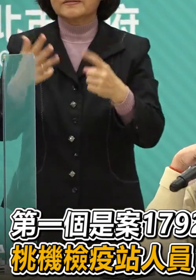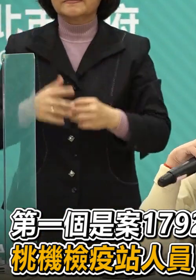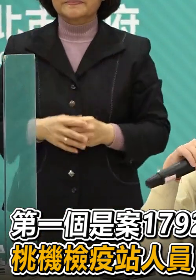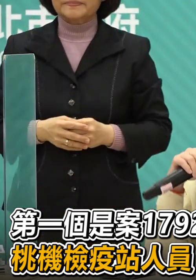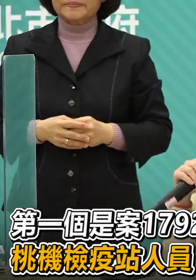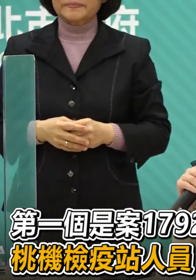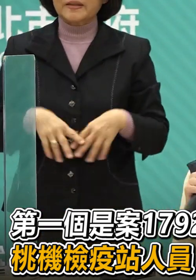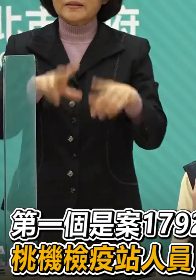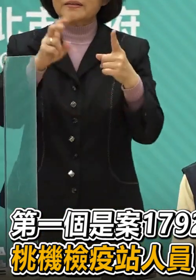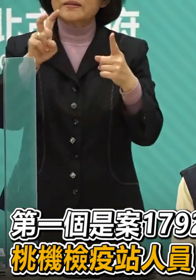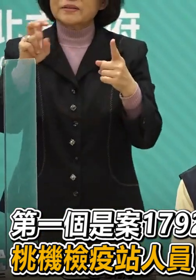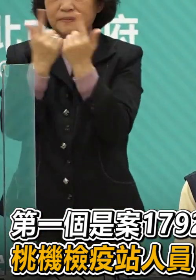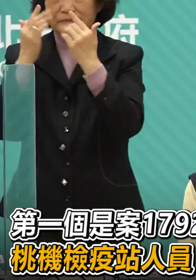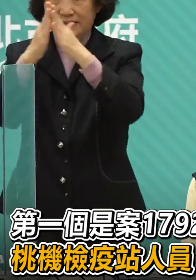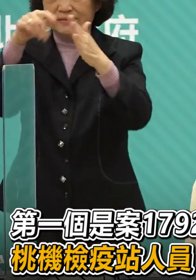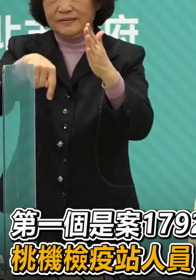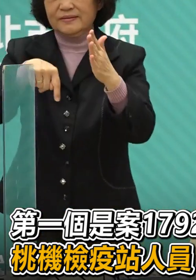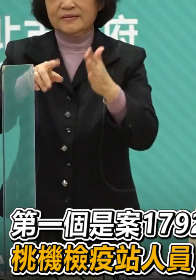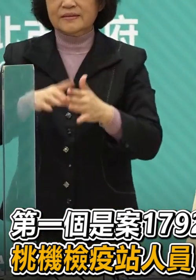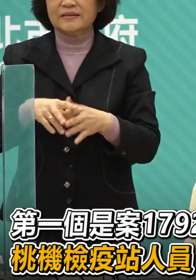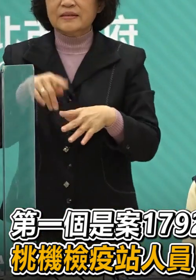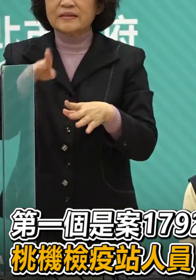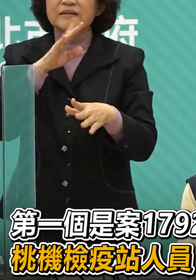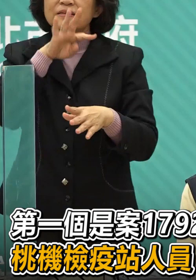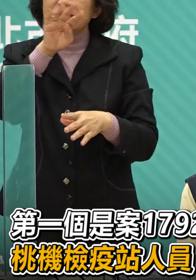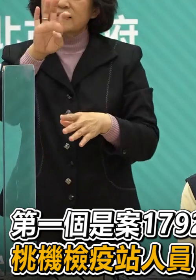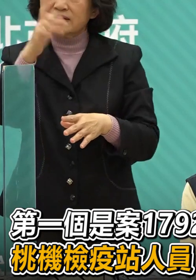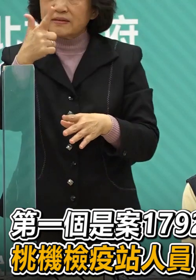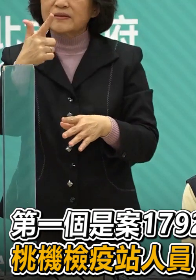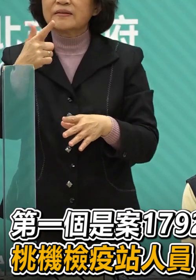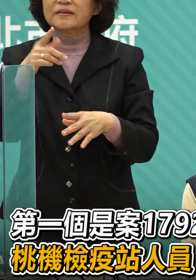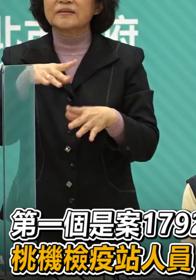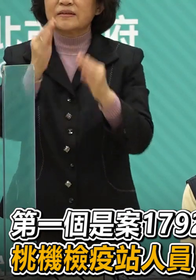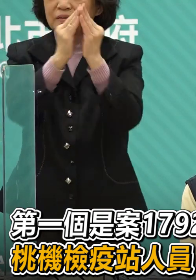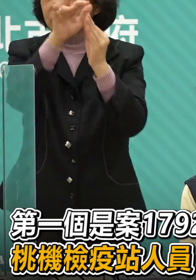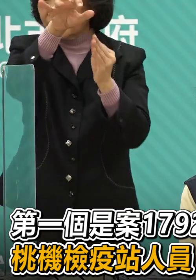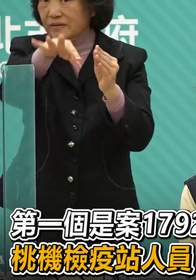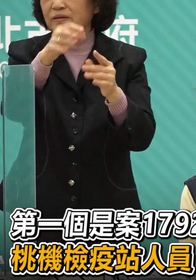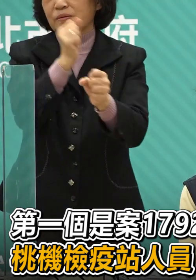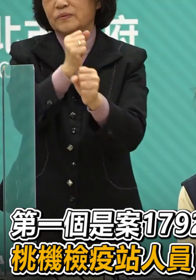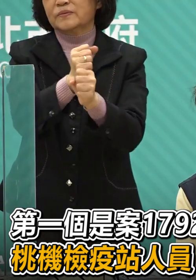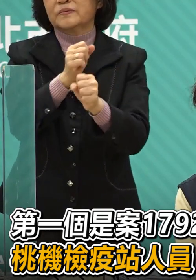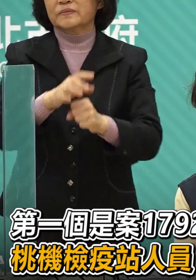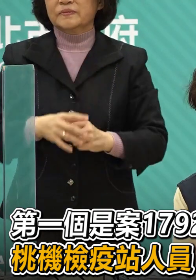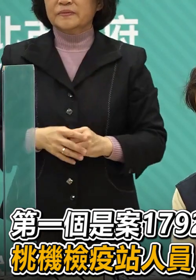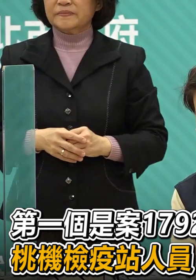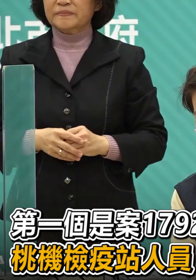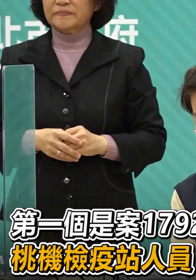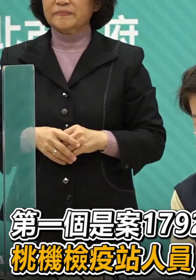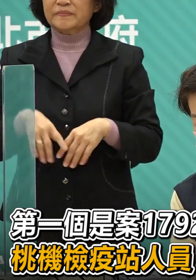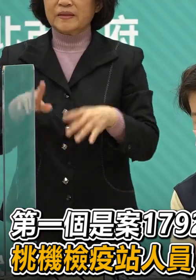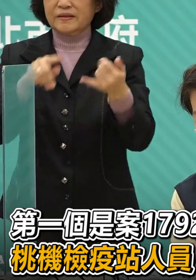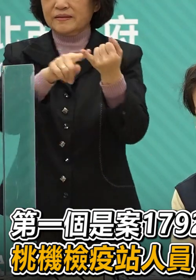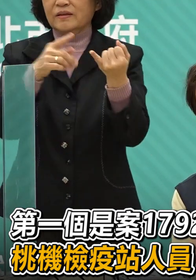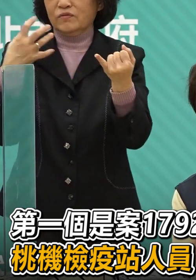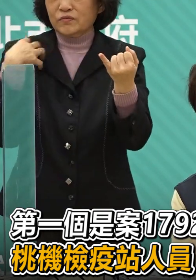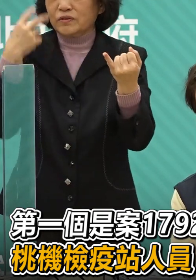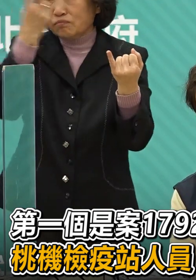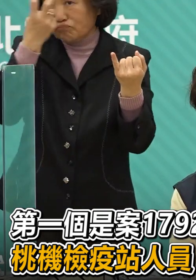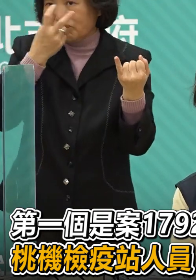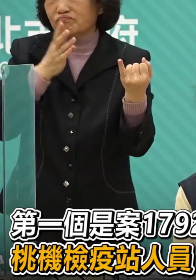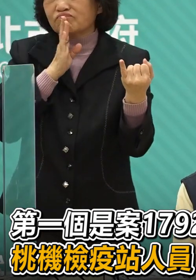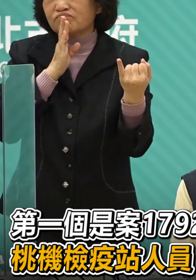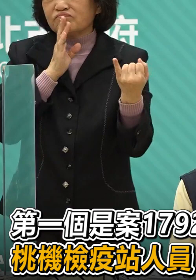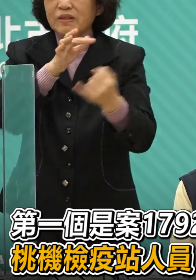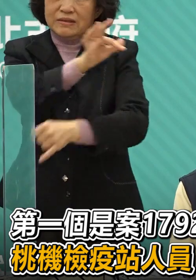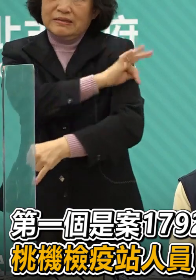17928是台北市的个案，她是40多岁的女性，就是在桃园机场检疫站的工作人员，她是负责检疫的，所以她是负